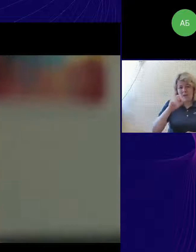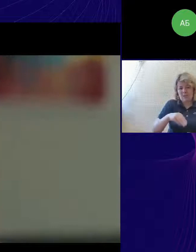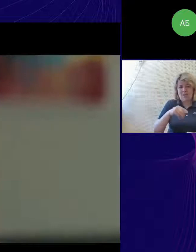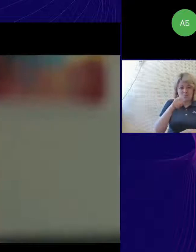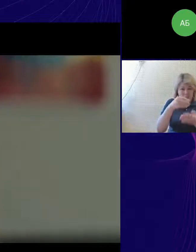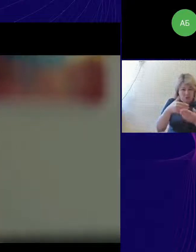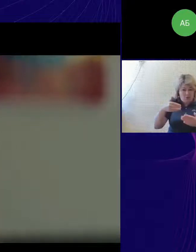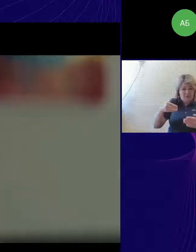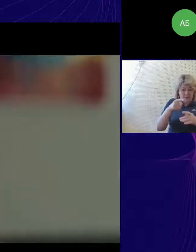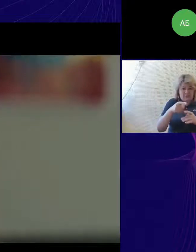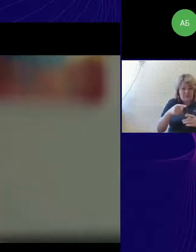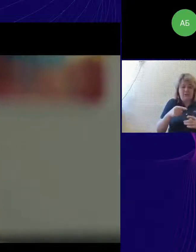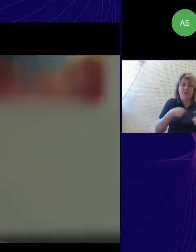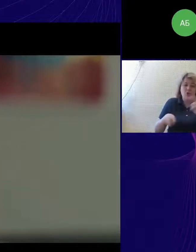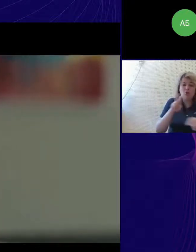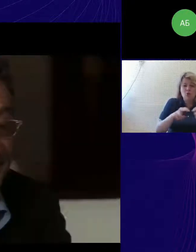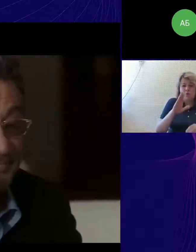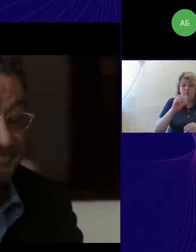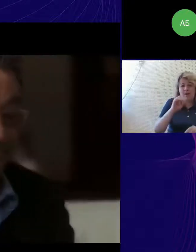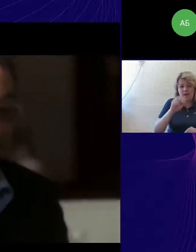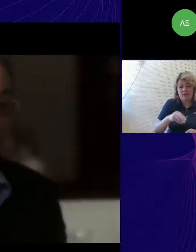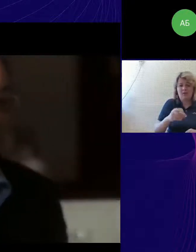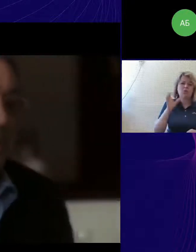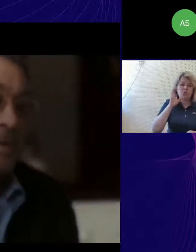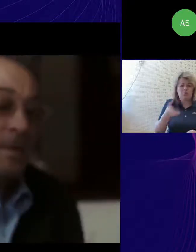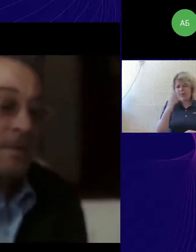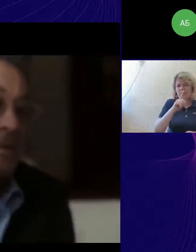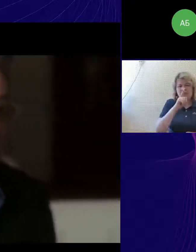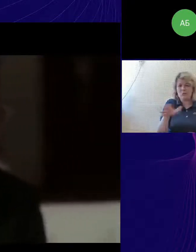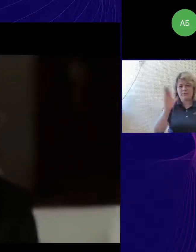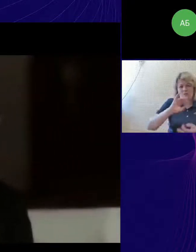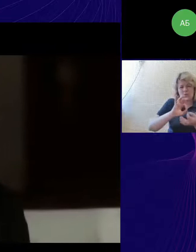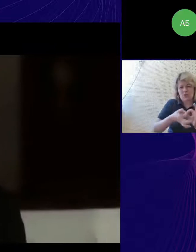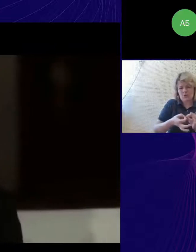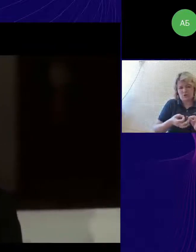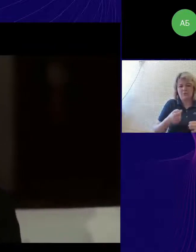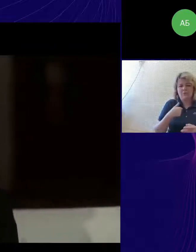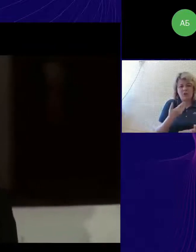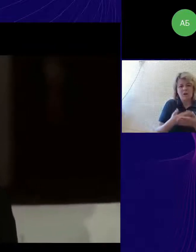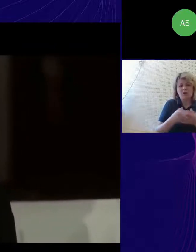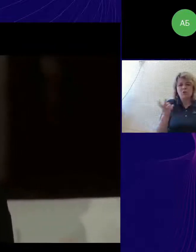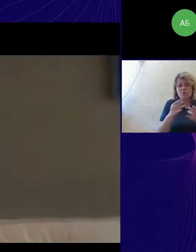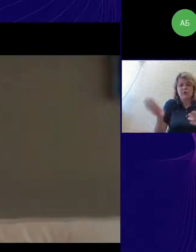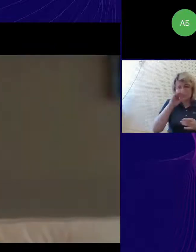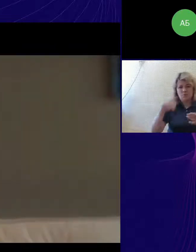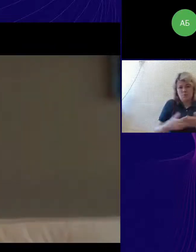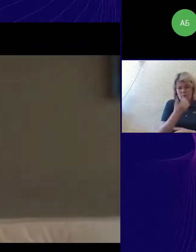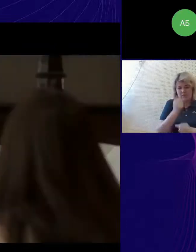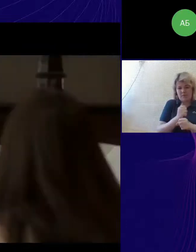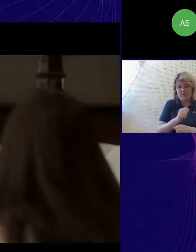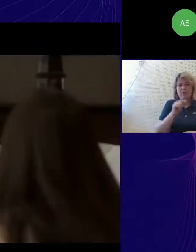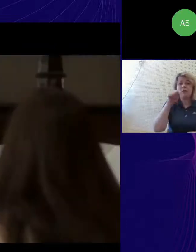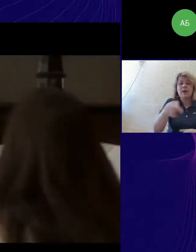все усложнять. По-моему, надо переделать. Там все в порядке. Я вложил в эти кадры душу, приятель. Я знаю. Да?